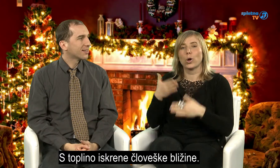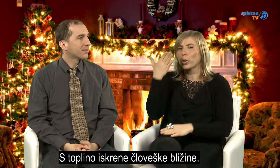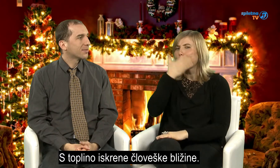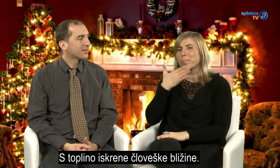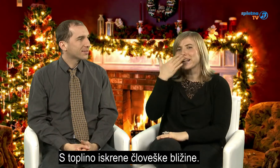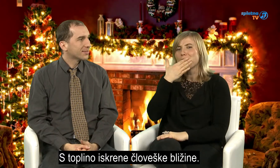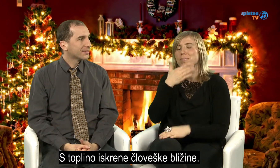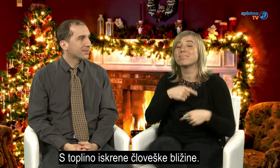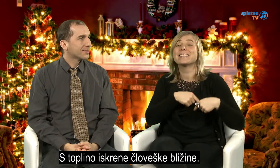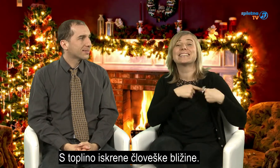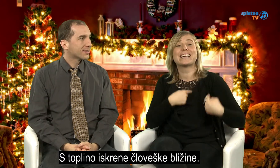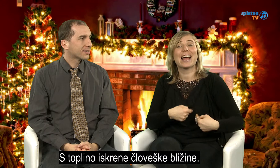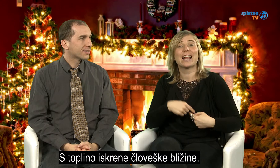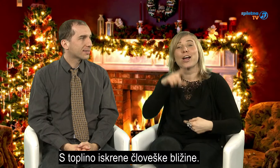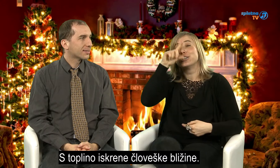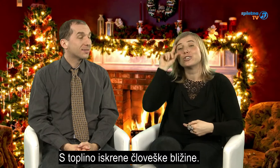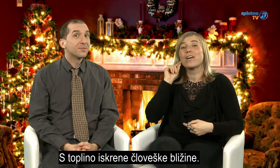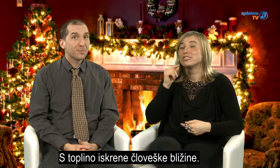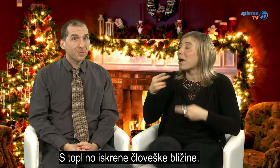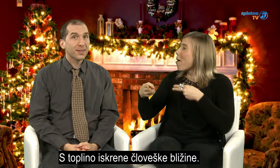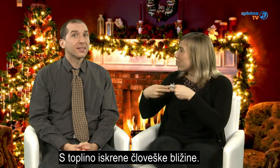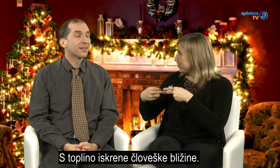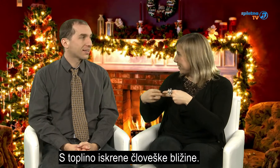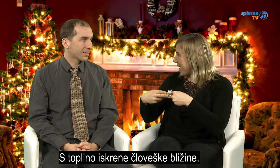S toplino iskrene človeške bližine.